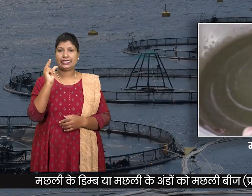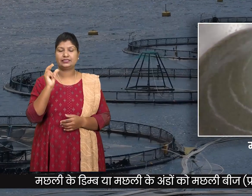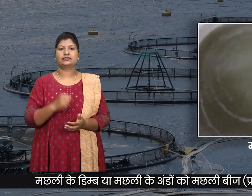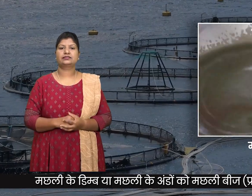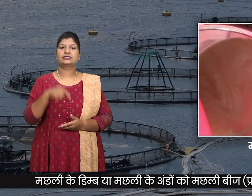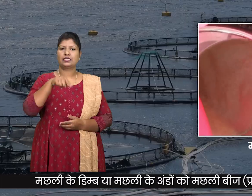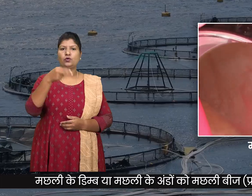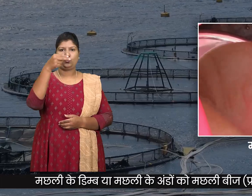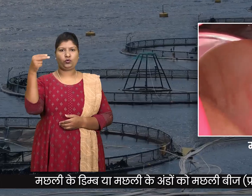है।